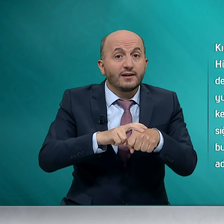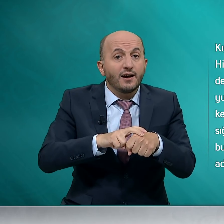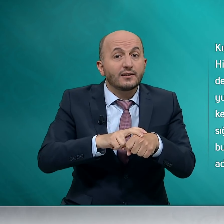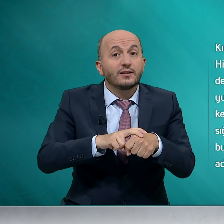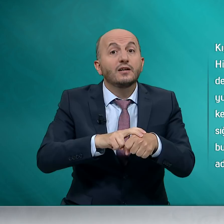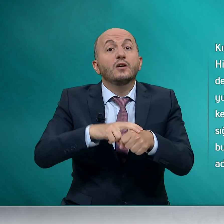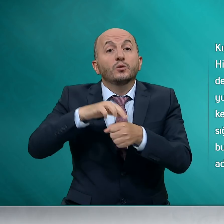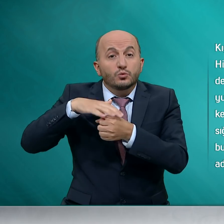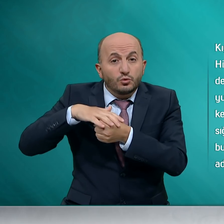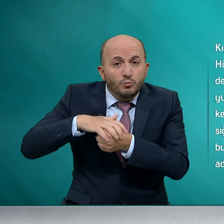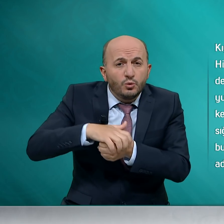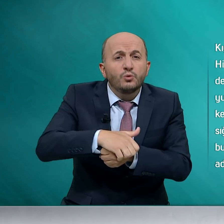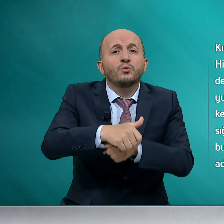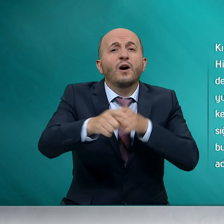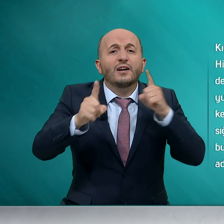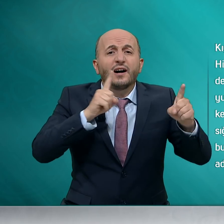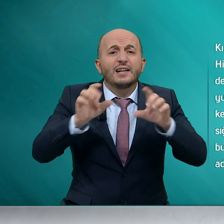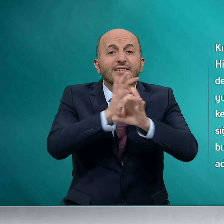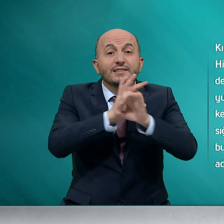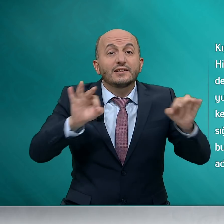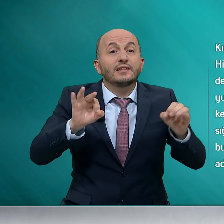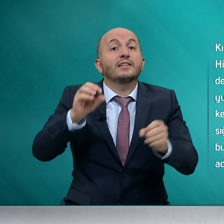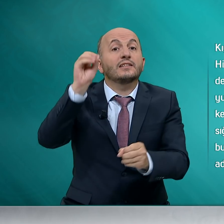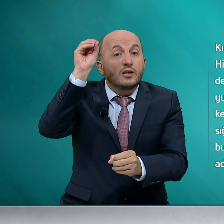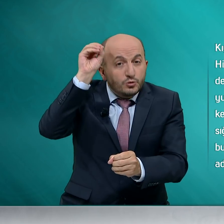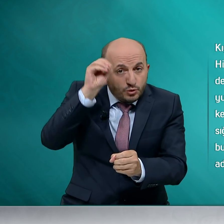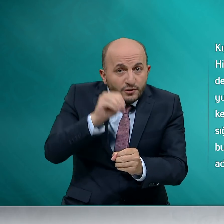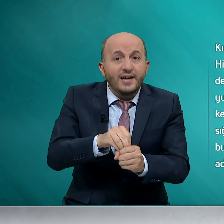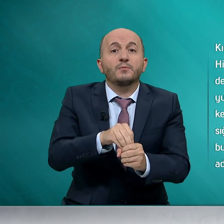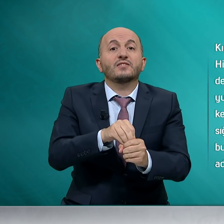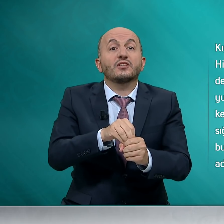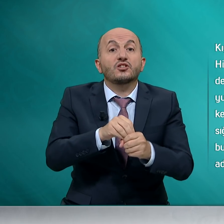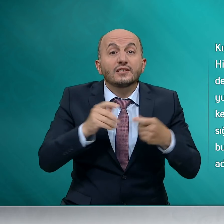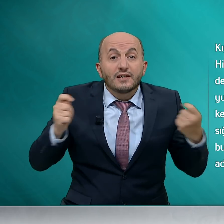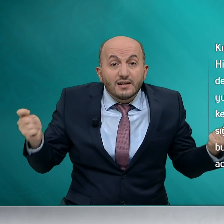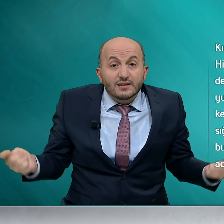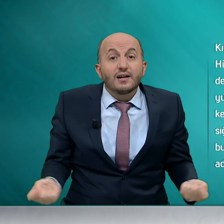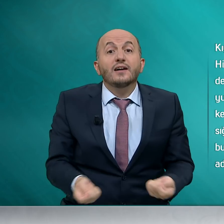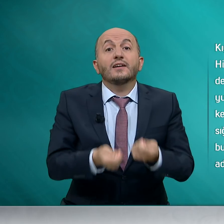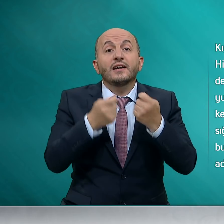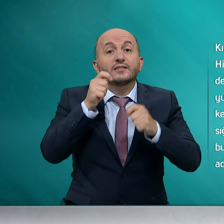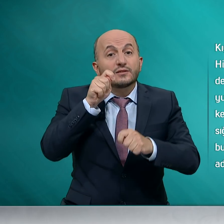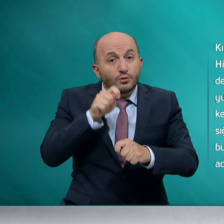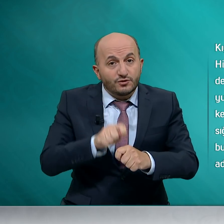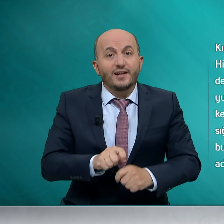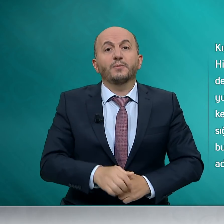hatırlayarak, zulmün ve adaletsizliğin sona ermesi için gayret